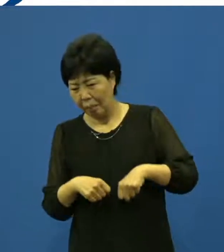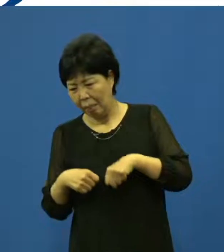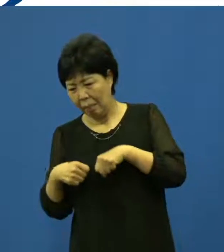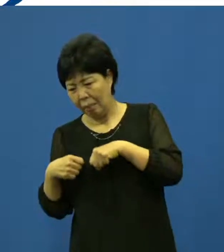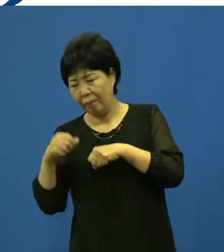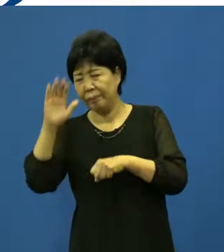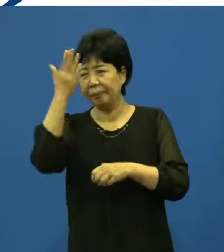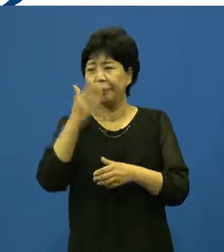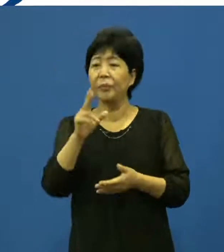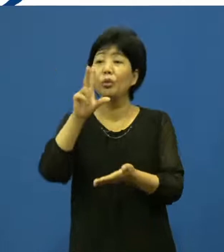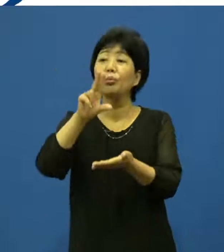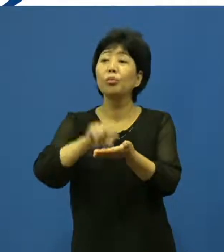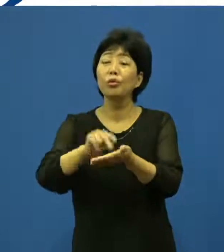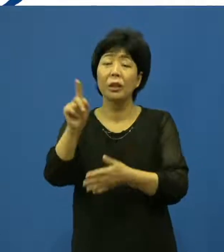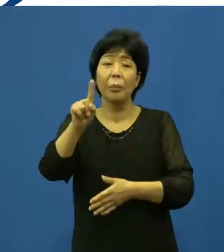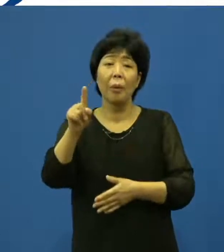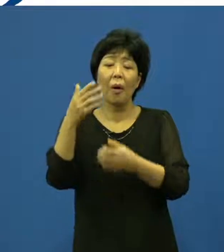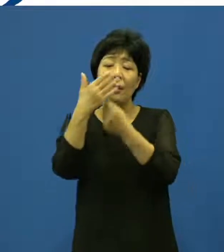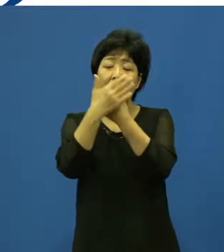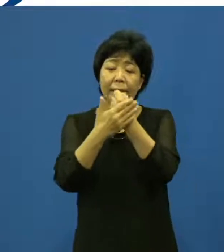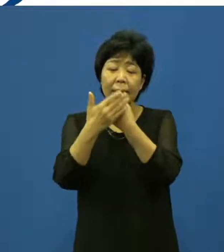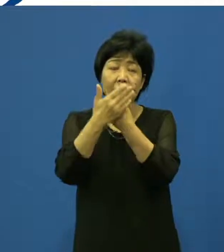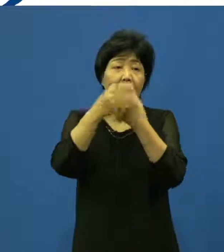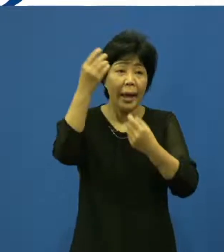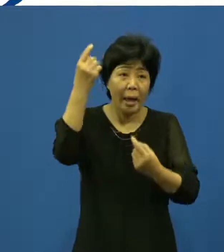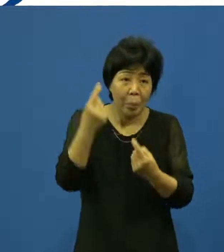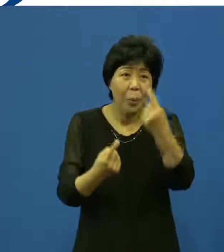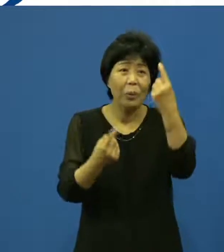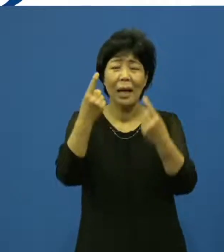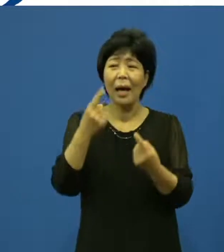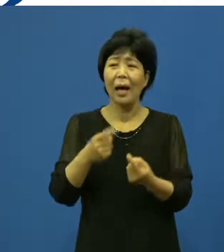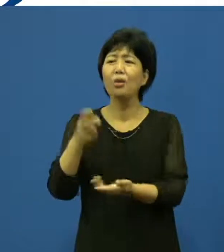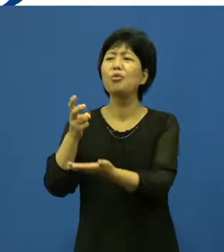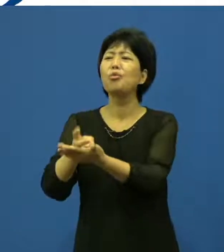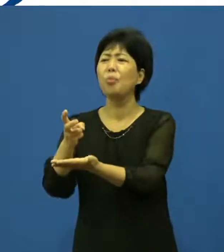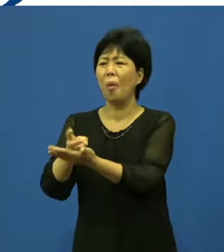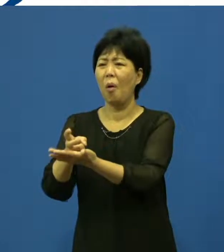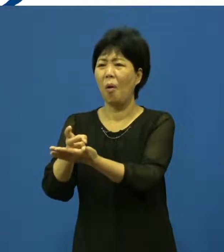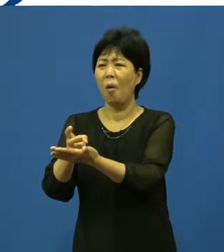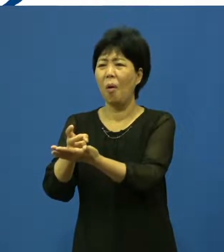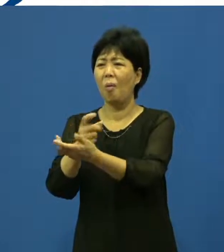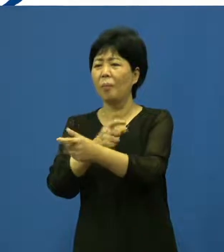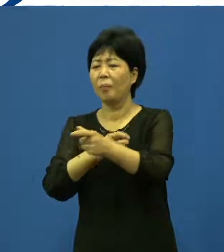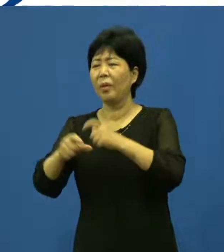어디서 문제가 발생합니까? 은혜보다 율법이 더 강조될 때부터입니다.